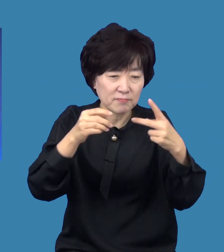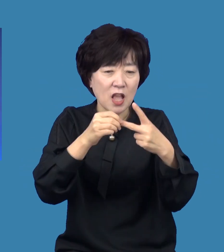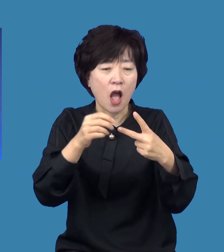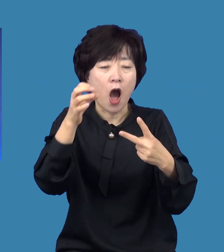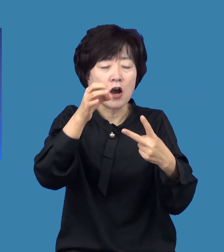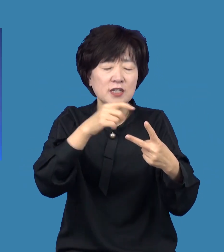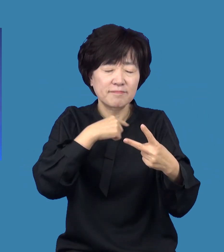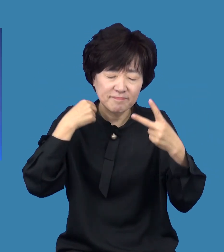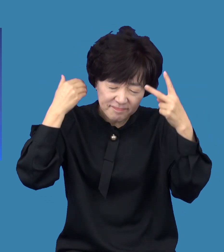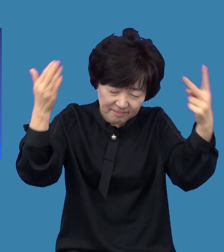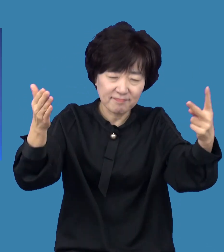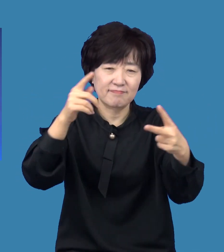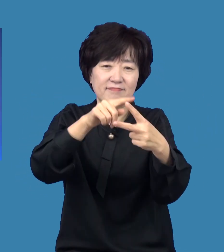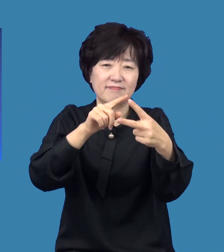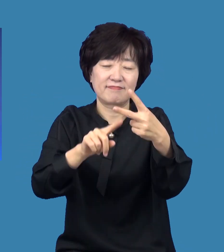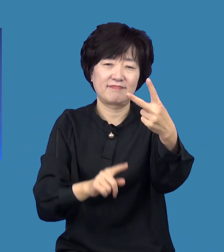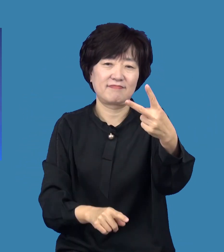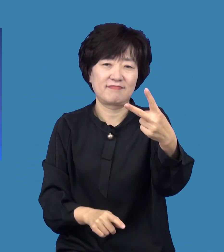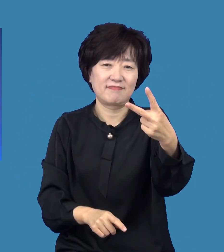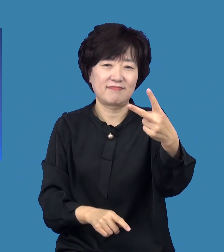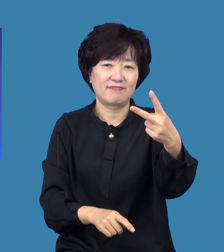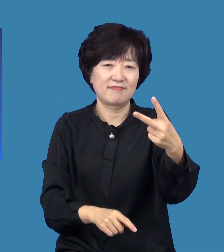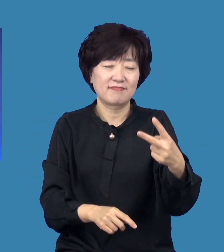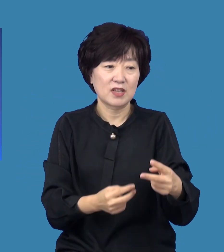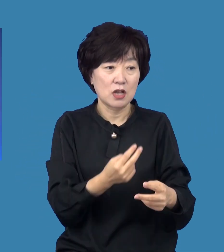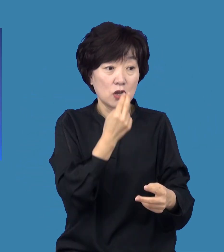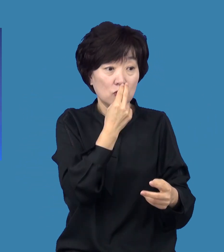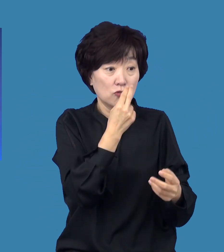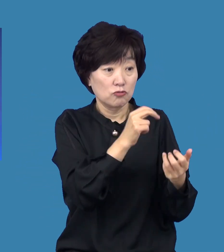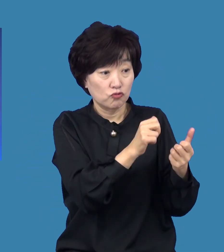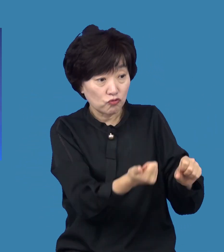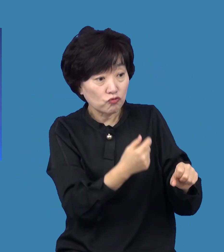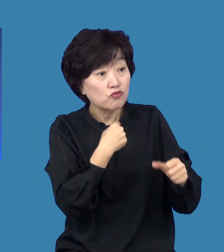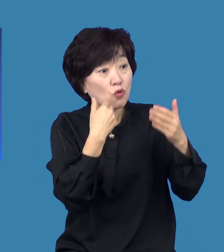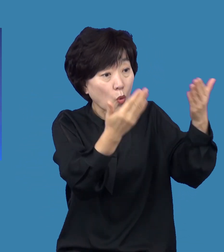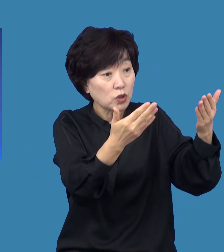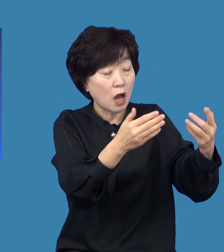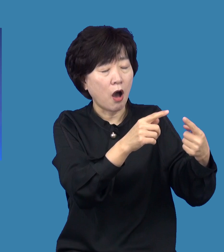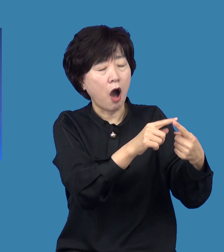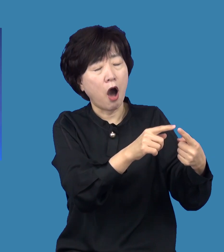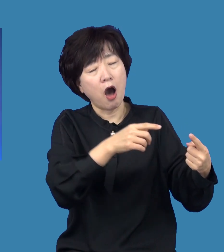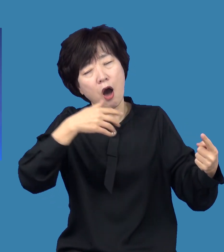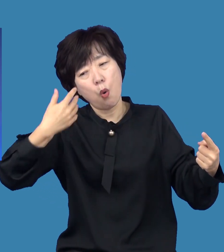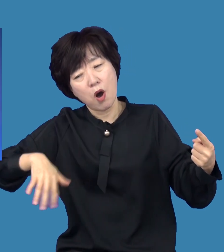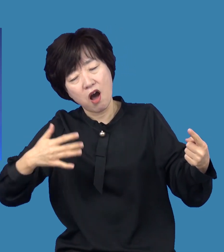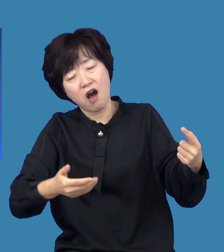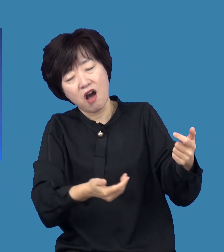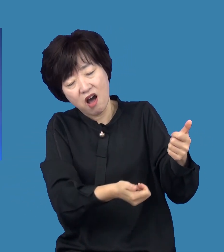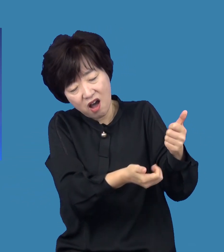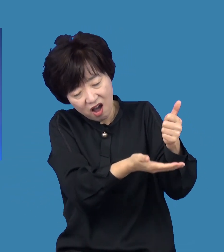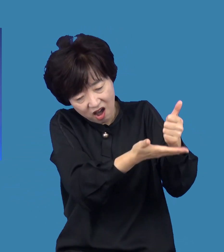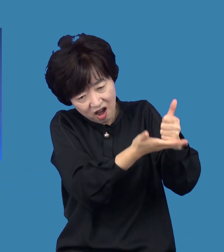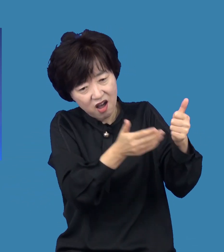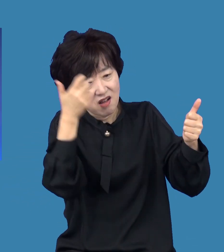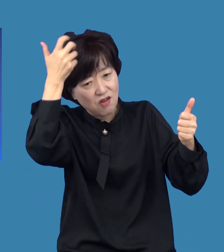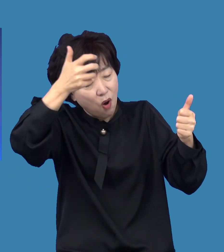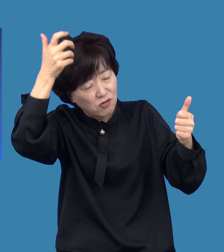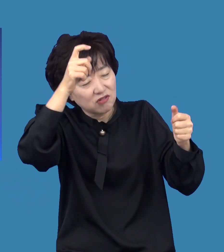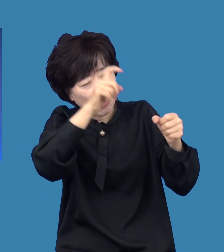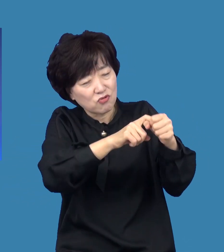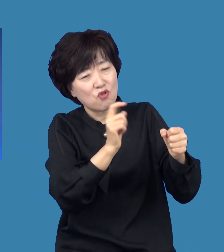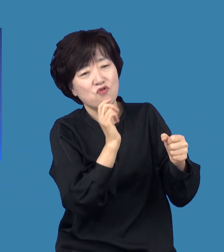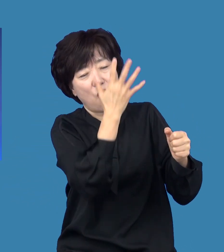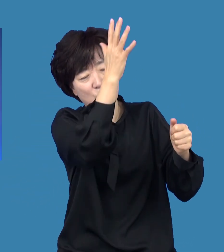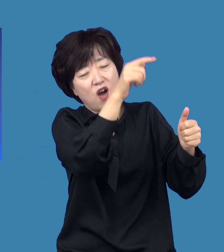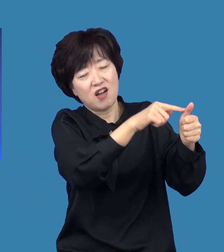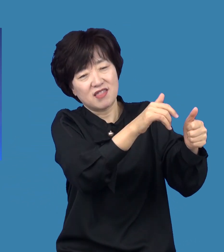그래서 순교자에 대해서는 성경이 굉장히 높게 평가하지요. 가장 영적인 큰 영광이 있다라고 얘기합니다.